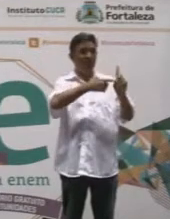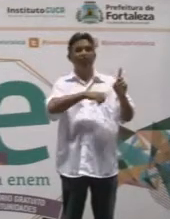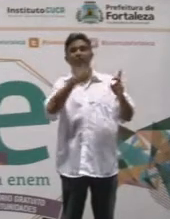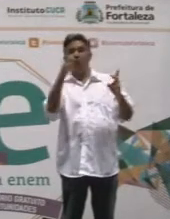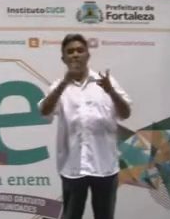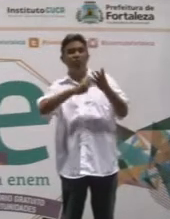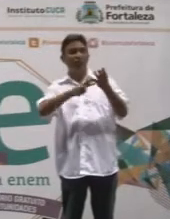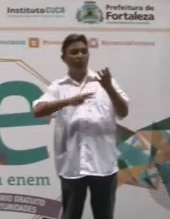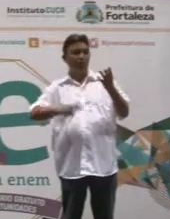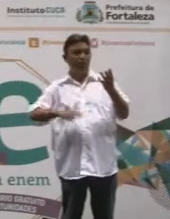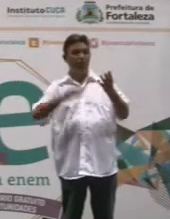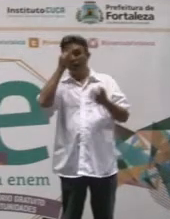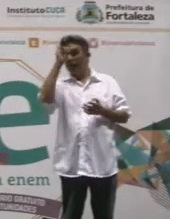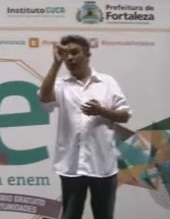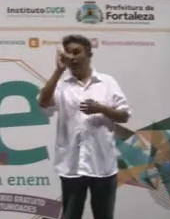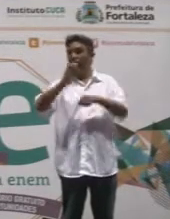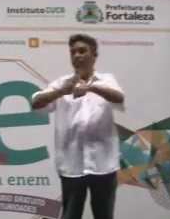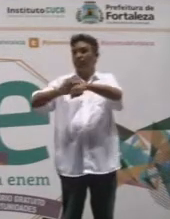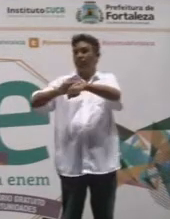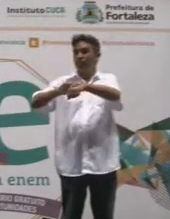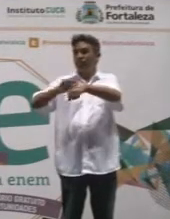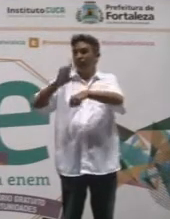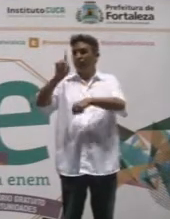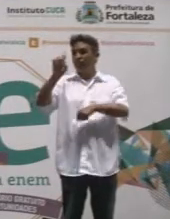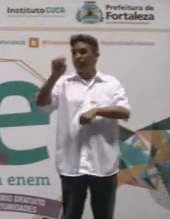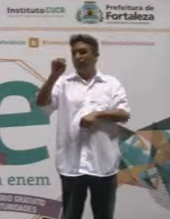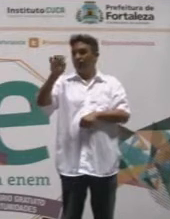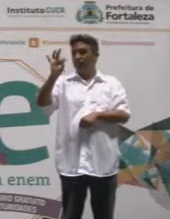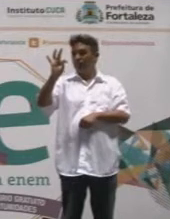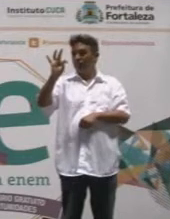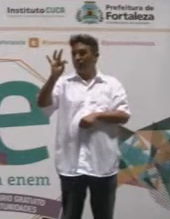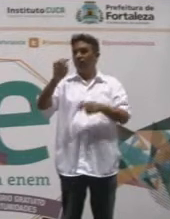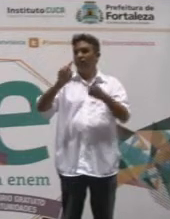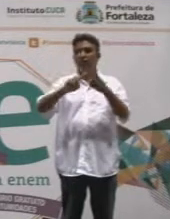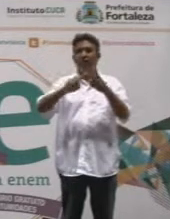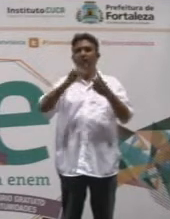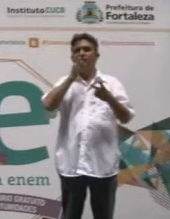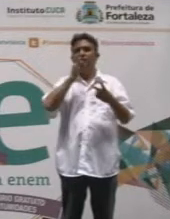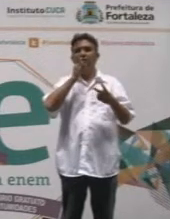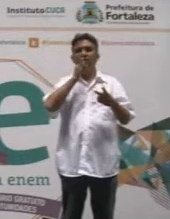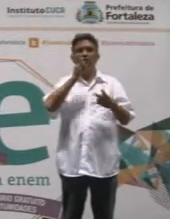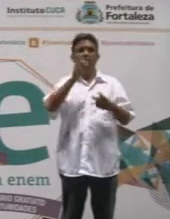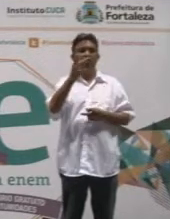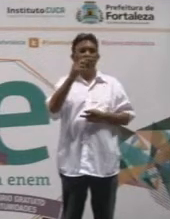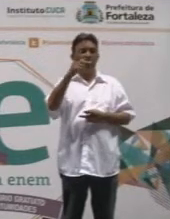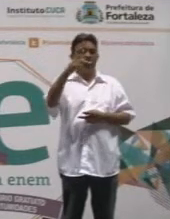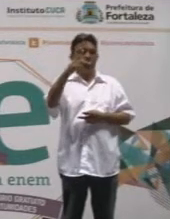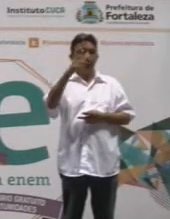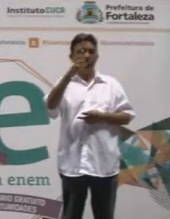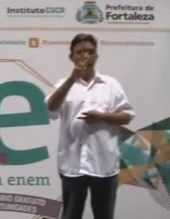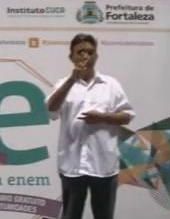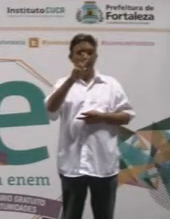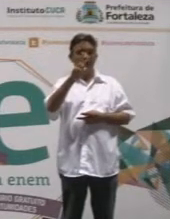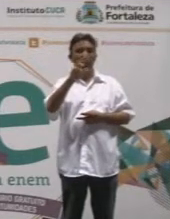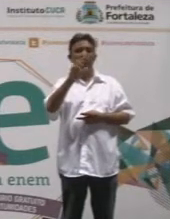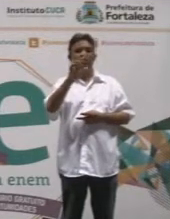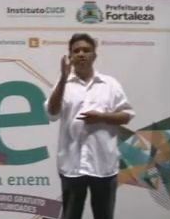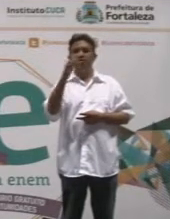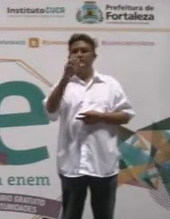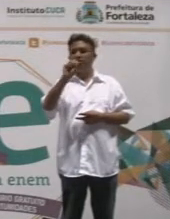método que para evitar qualquer DST, como por exemplo sífilis, gonorreia, HPV, AIDS e até